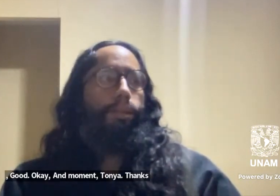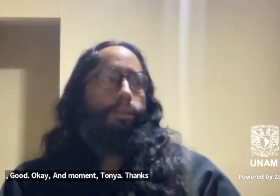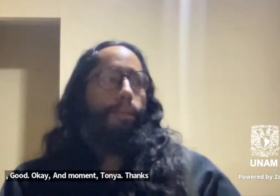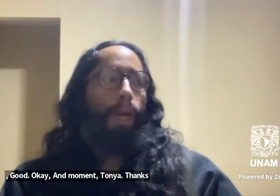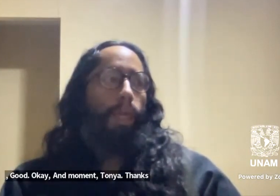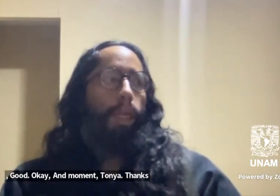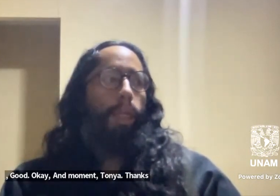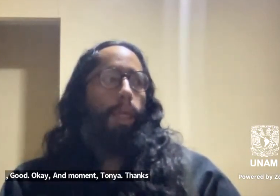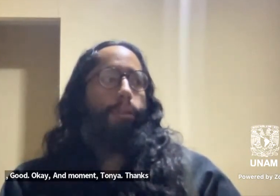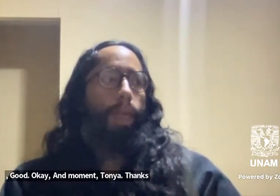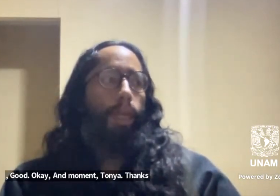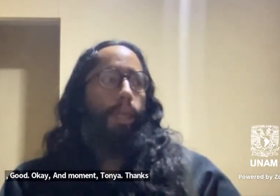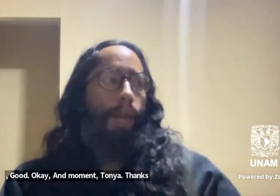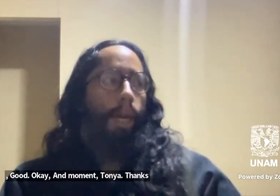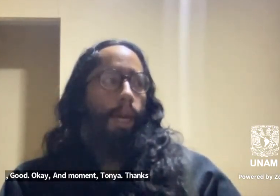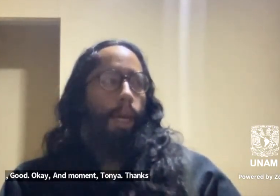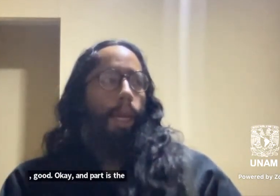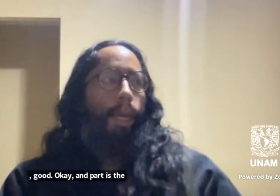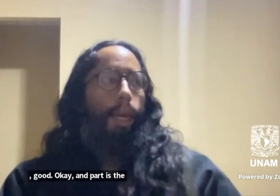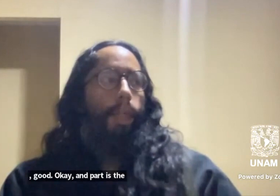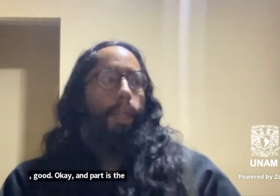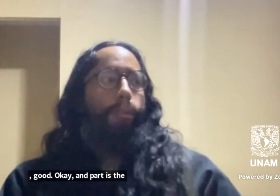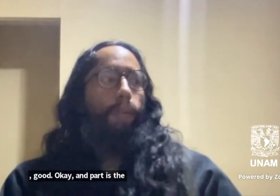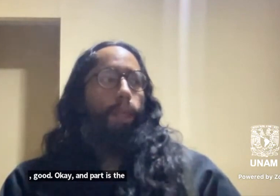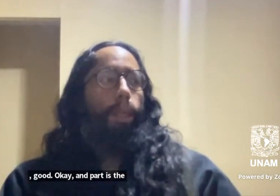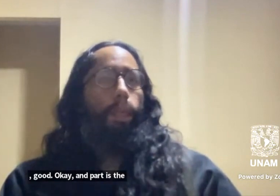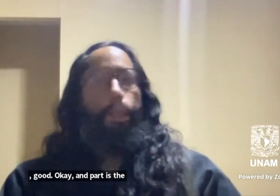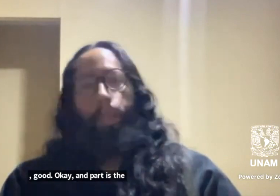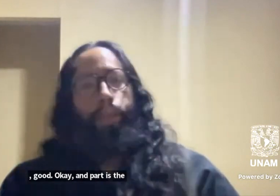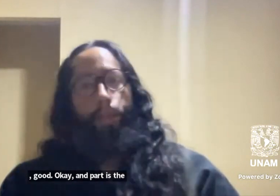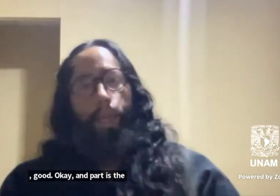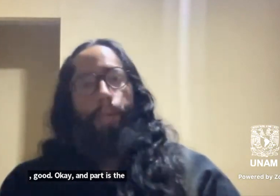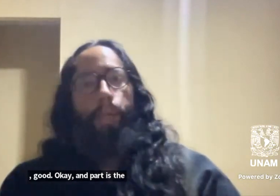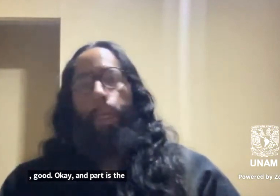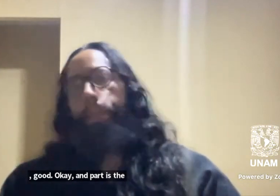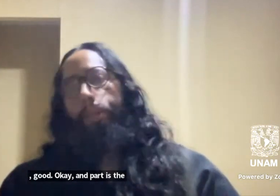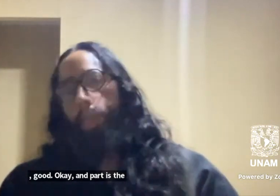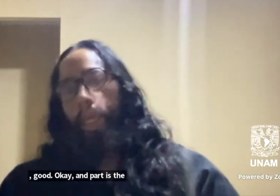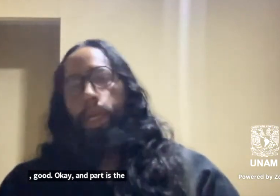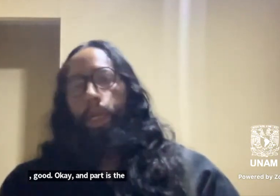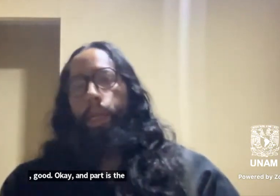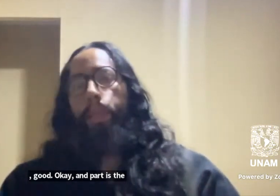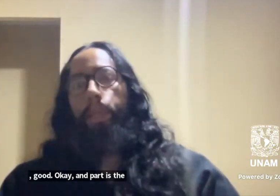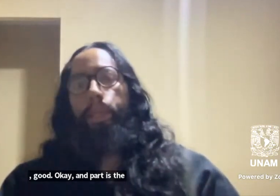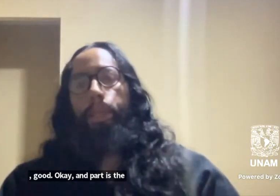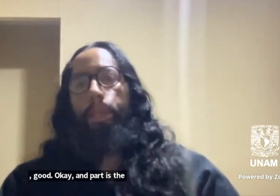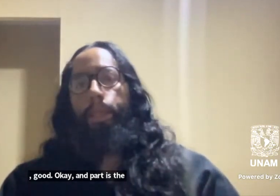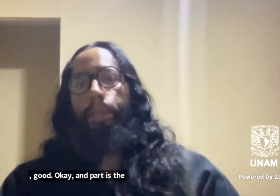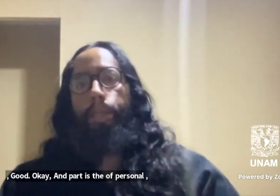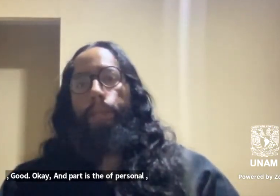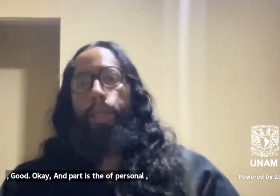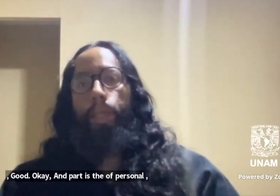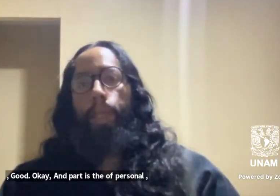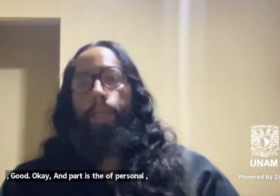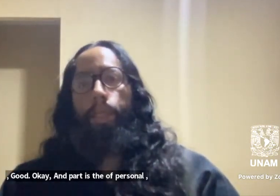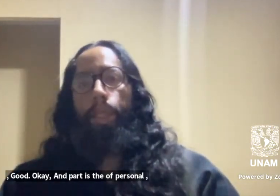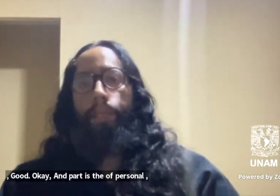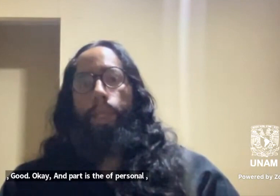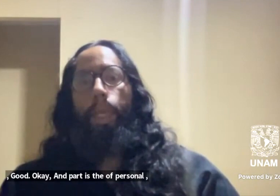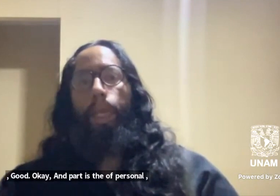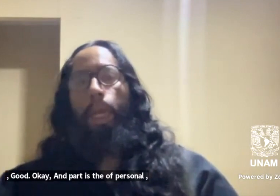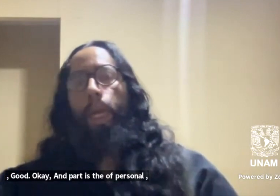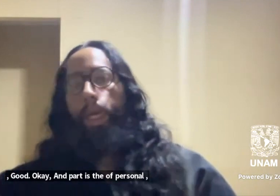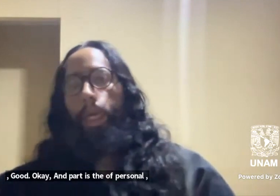digo, parte desde lo personal, pero sí fue demasiado importante conocer otro tipo de personas